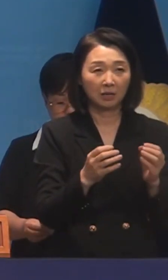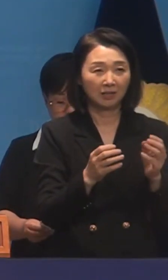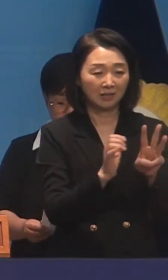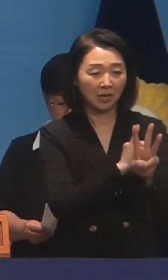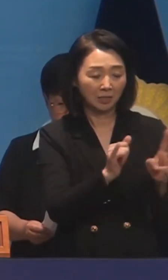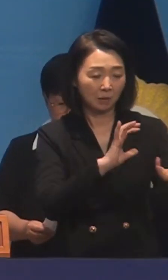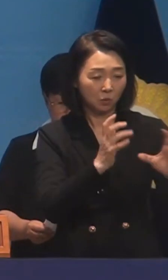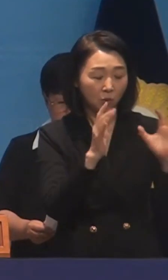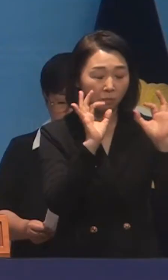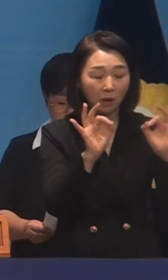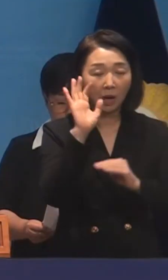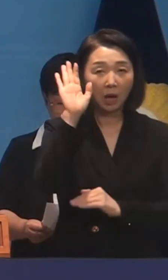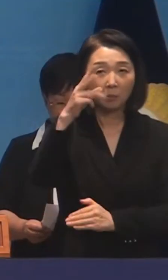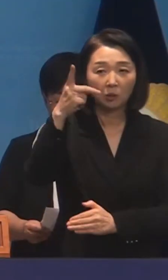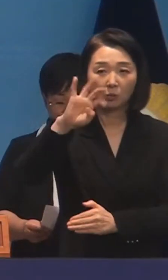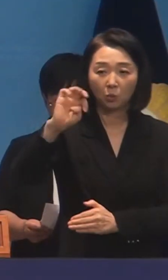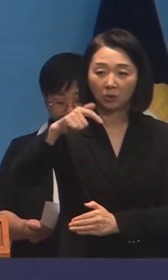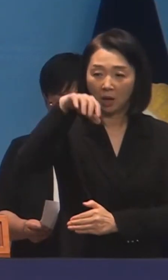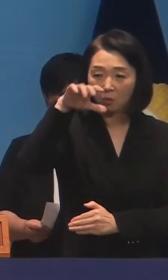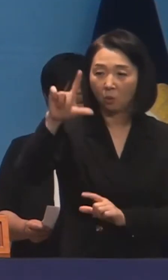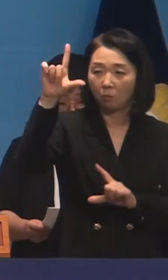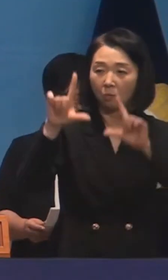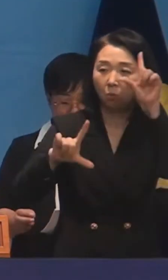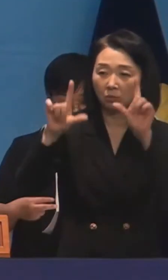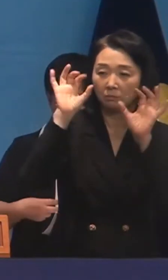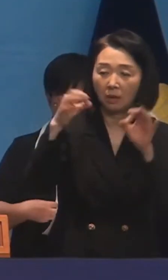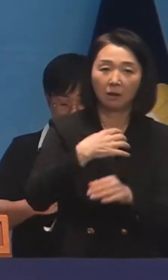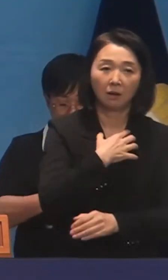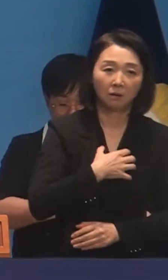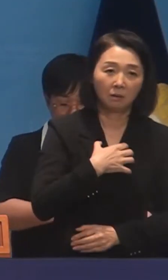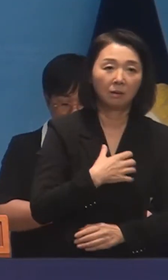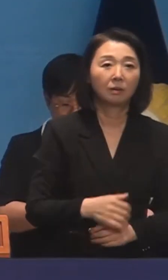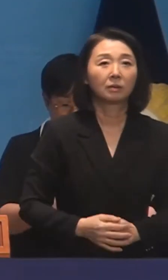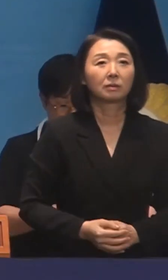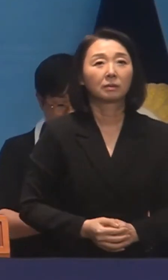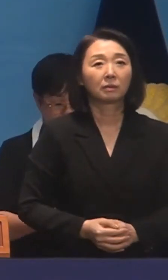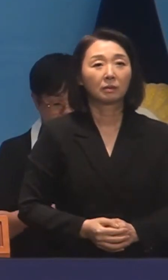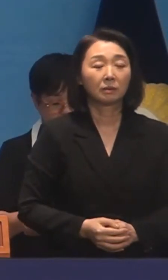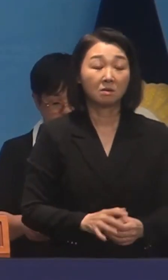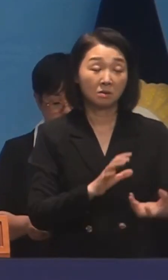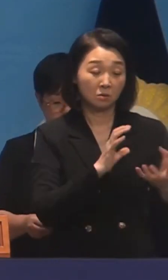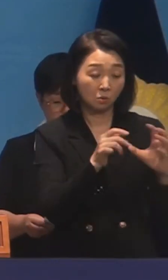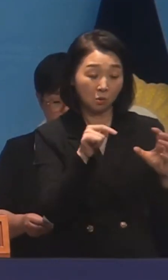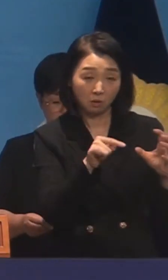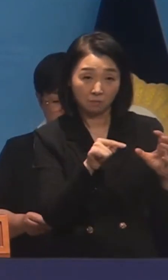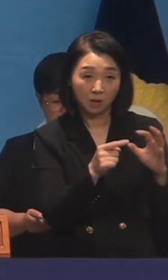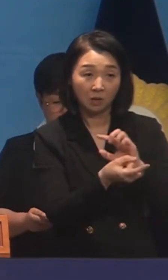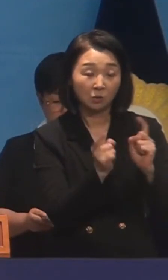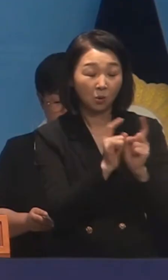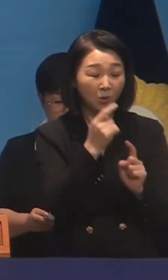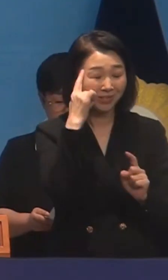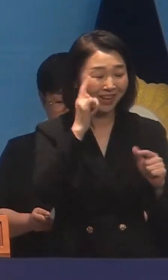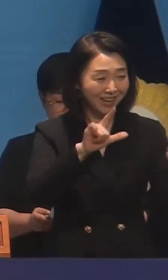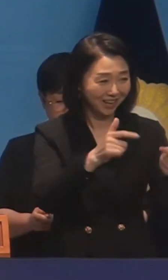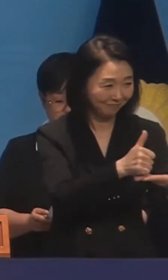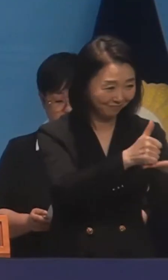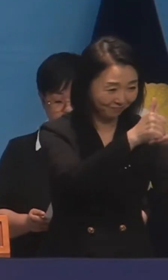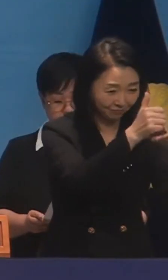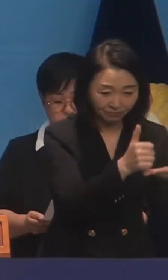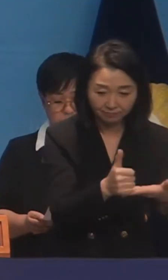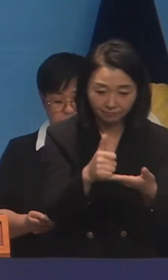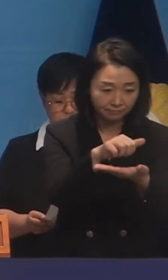앞으로 동탄의 모습이 심히 우려스러웠습니다. 토론이란 서로 다른 의견을